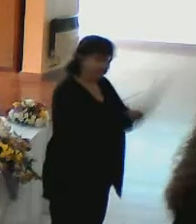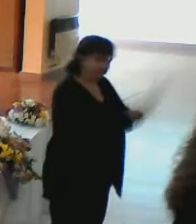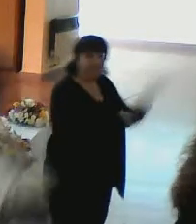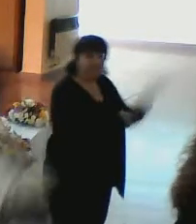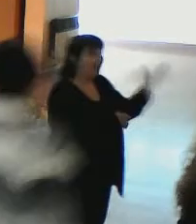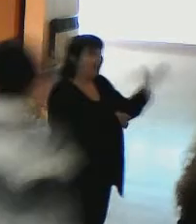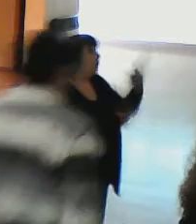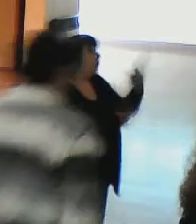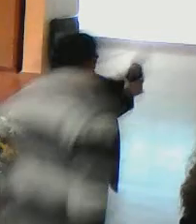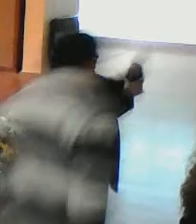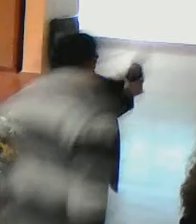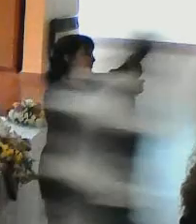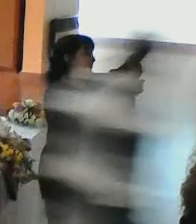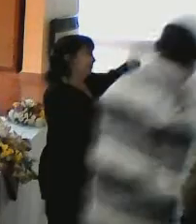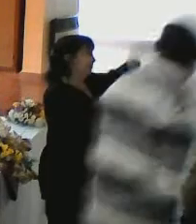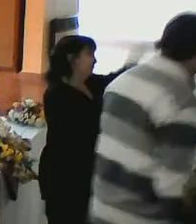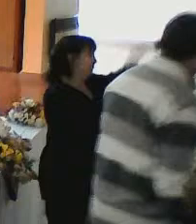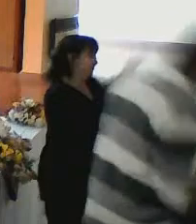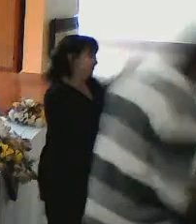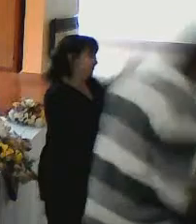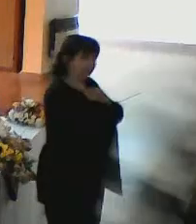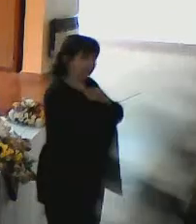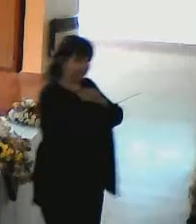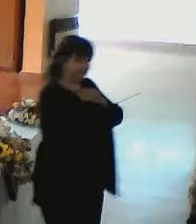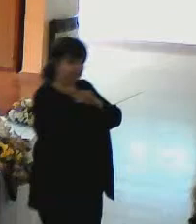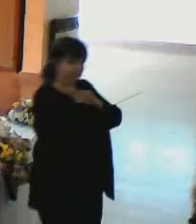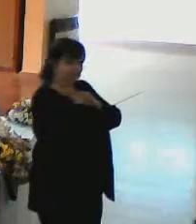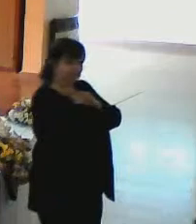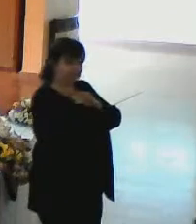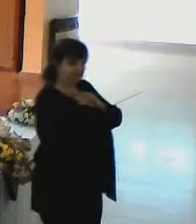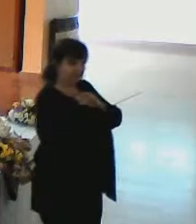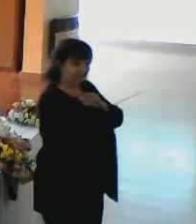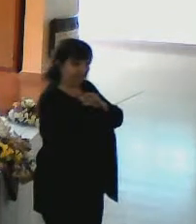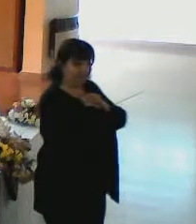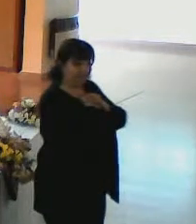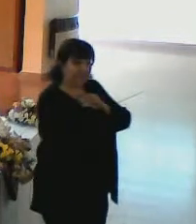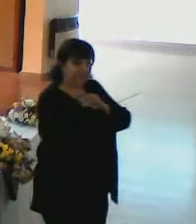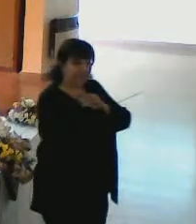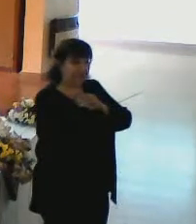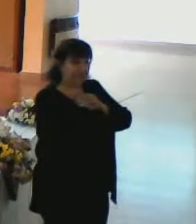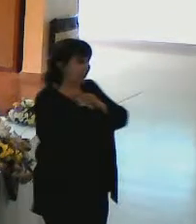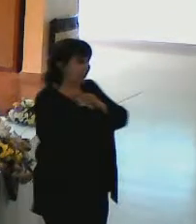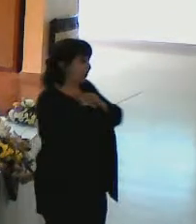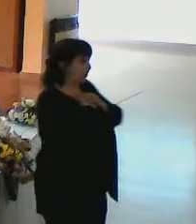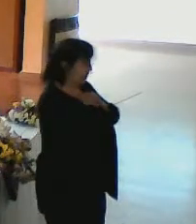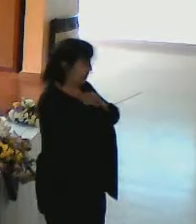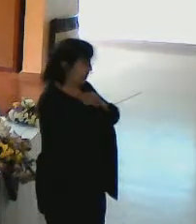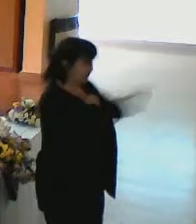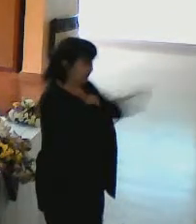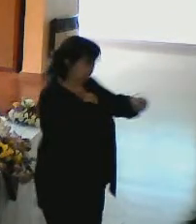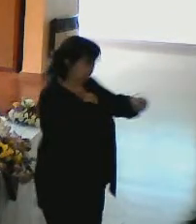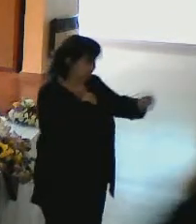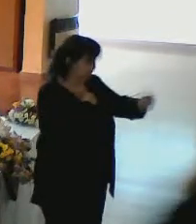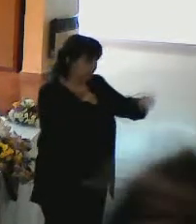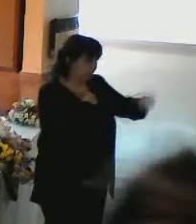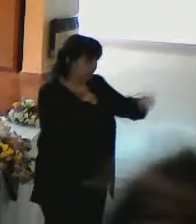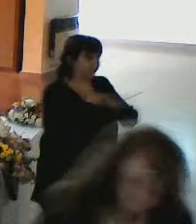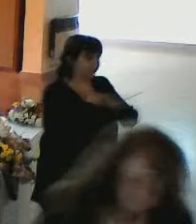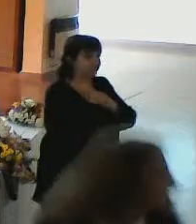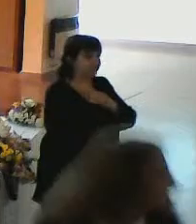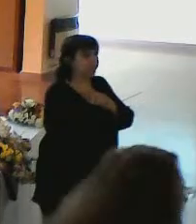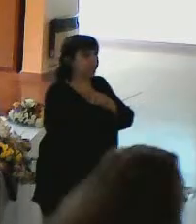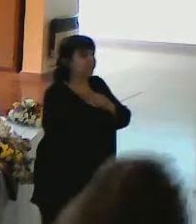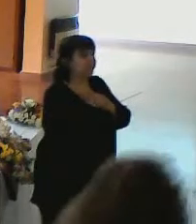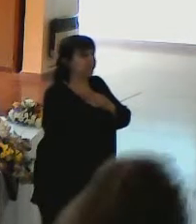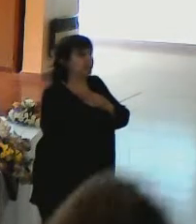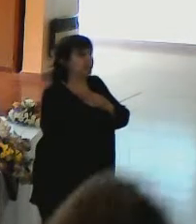la alcancía de los caracolitos del mar. Ahí les paso la pregunta. No porque lo dejaste